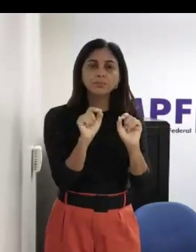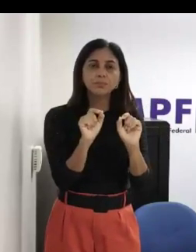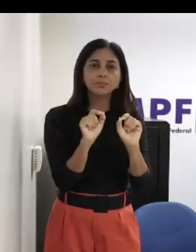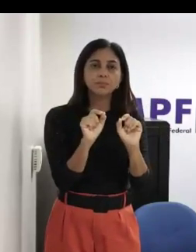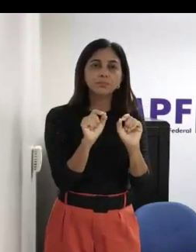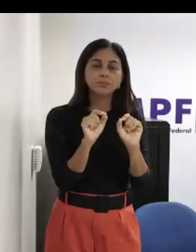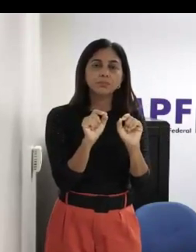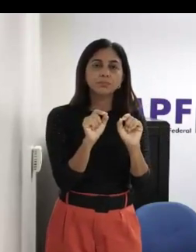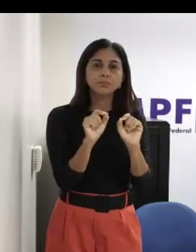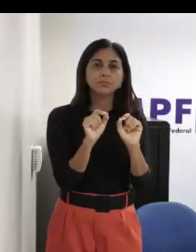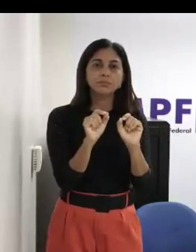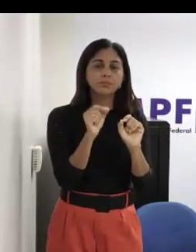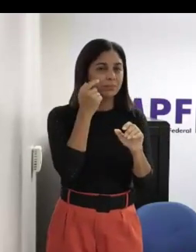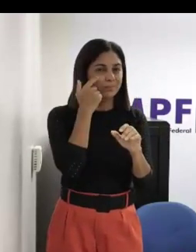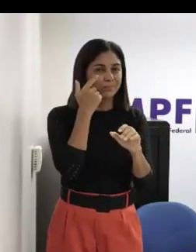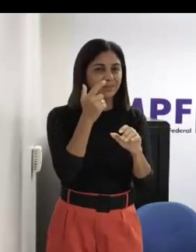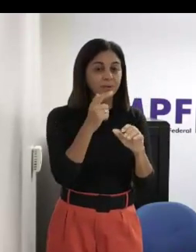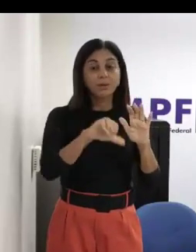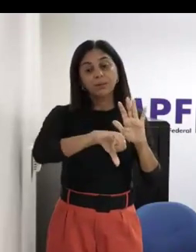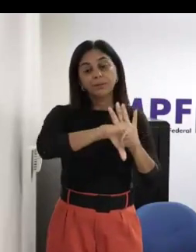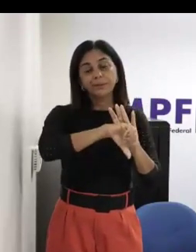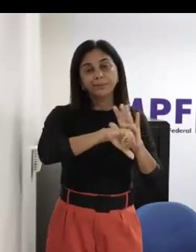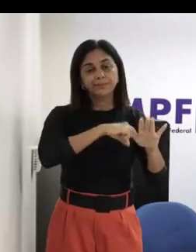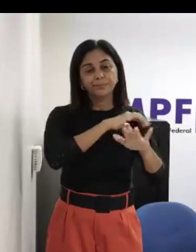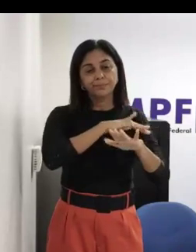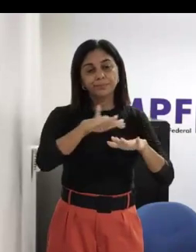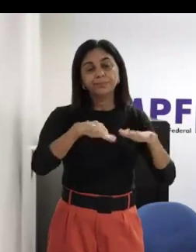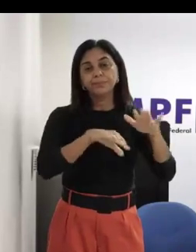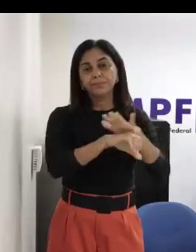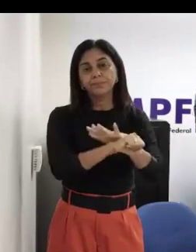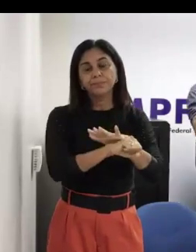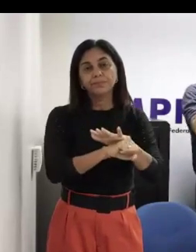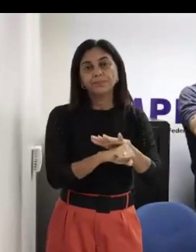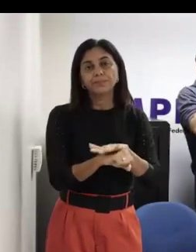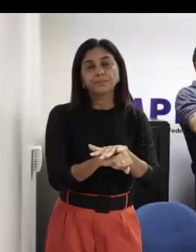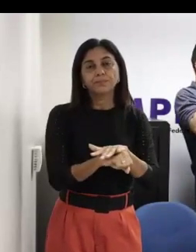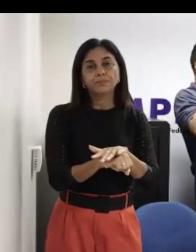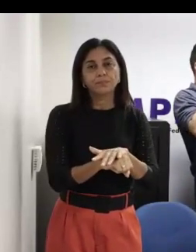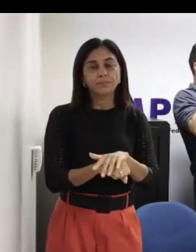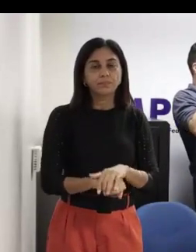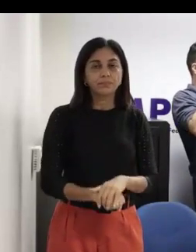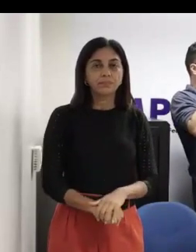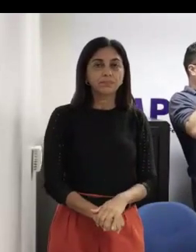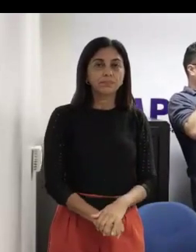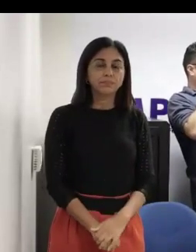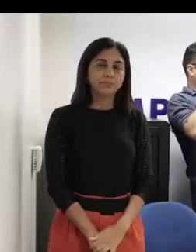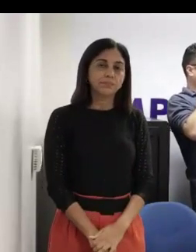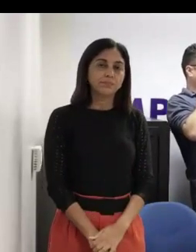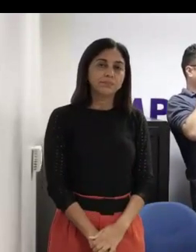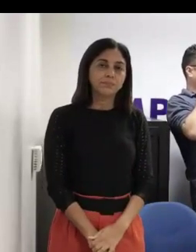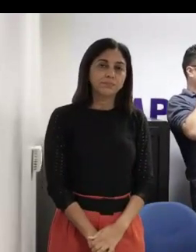todas as questões referentes a esses crimes eh nota-se o quão profiqua é a